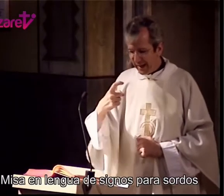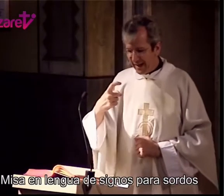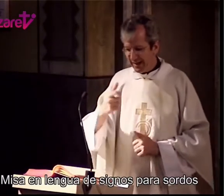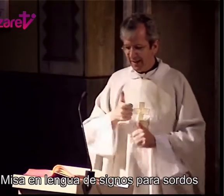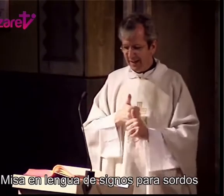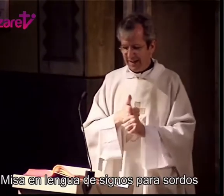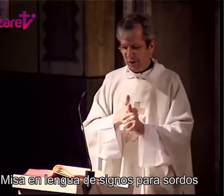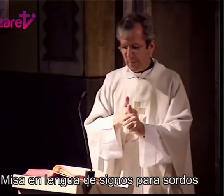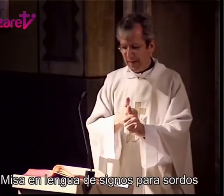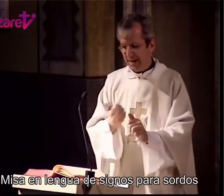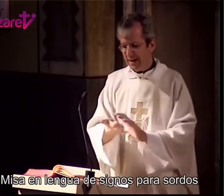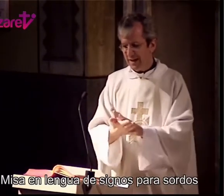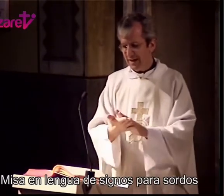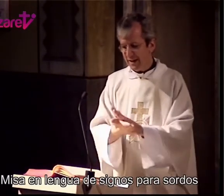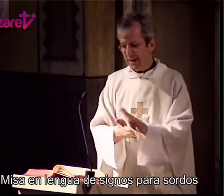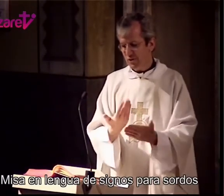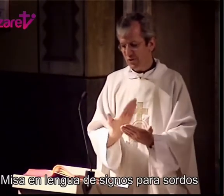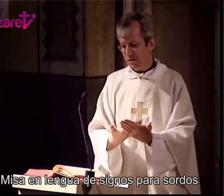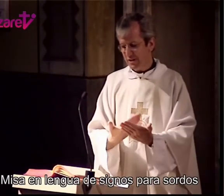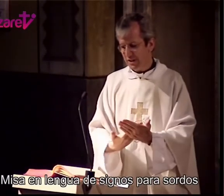crean les acompañarán esos signos: